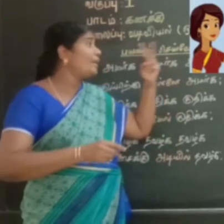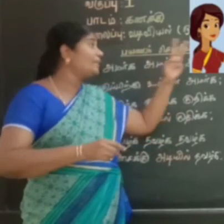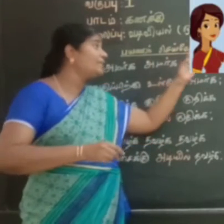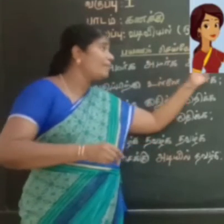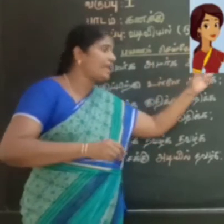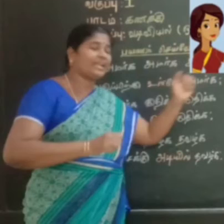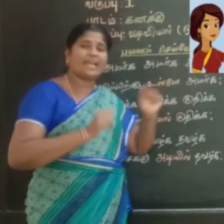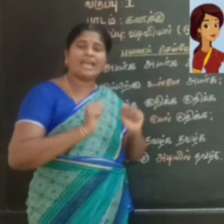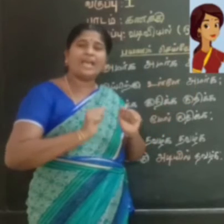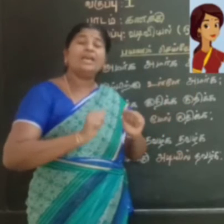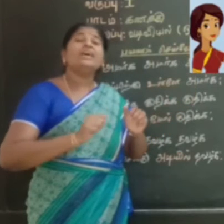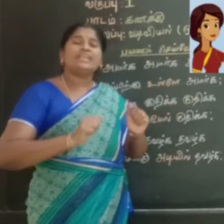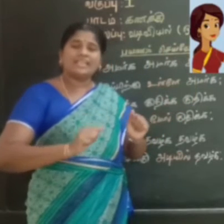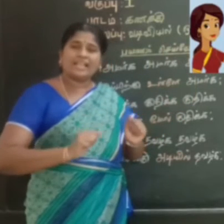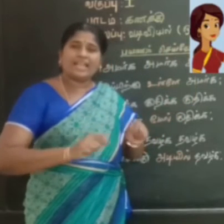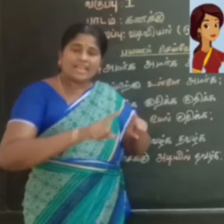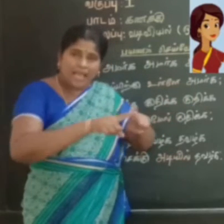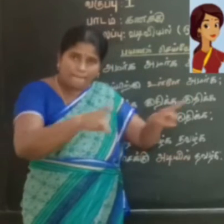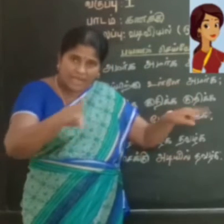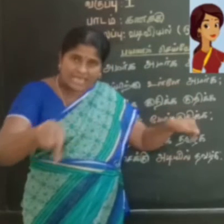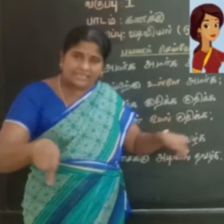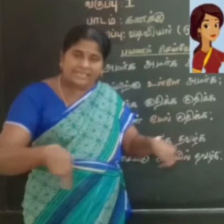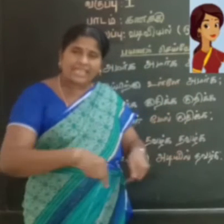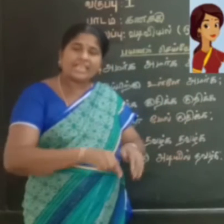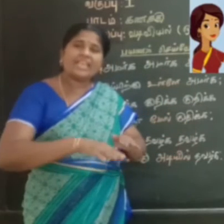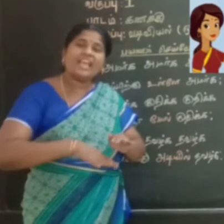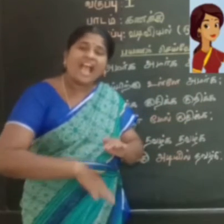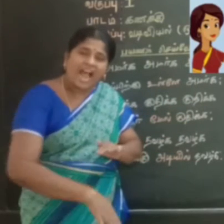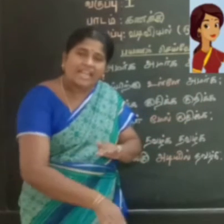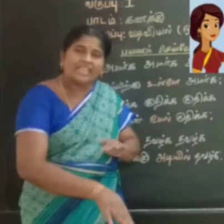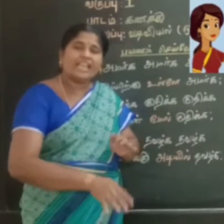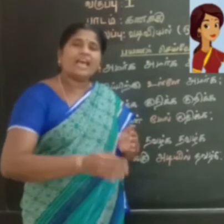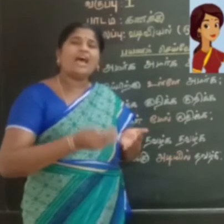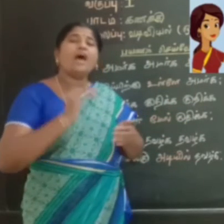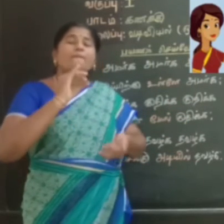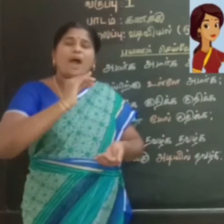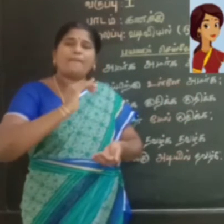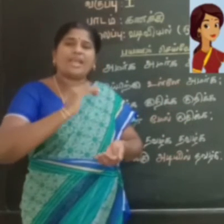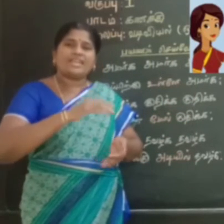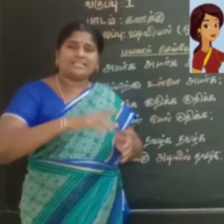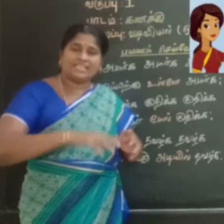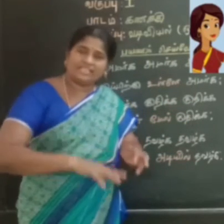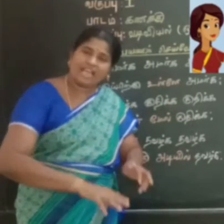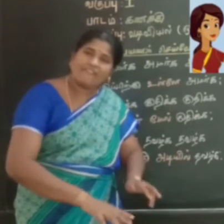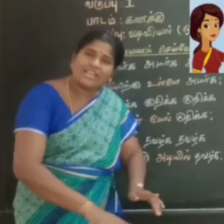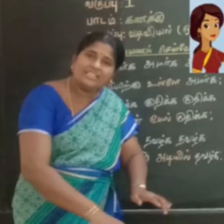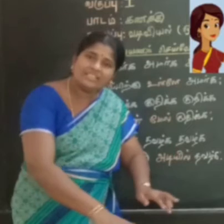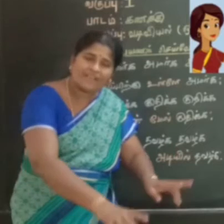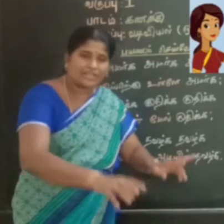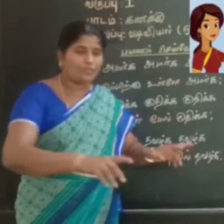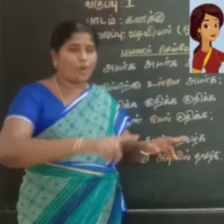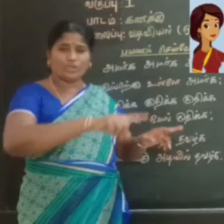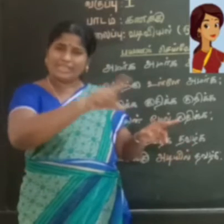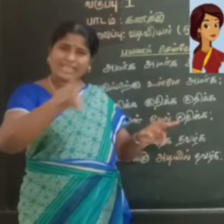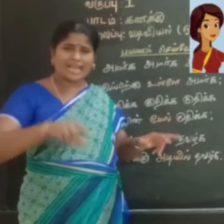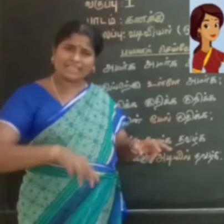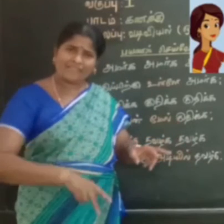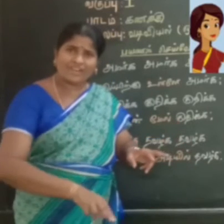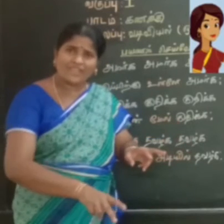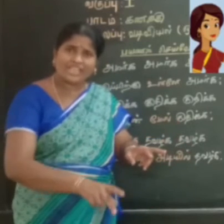படத்துல பாருங்க, எதுக்கு அடியில? மேசைக்கு அடியில பாப்பா என்ன செய்யுது? தவழ்ந்து தவழ்ந்து போகுது. நீங்க என்ன தவழ்வீங்க